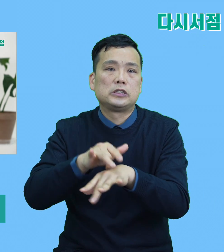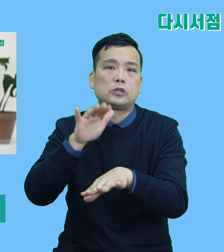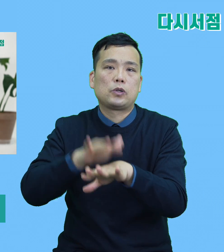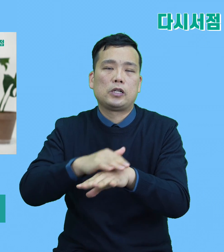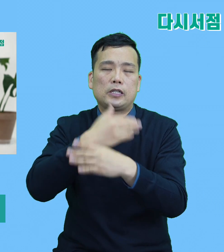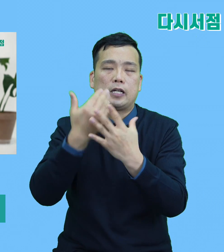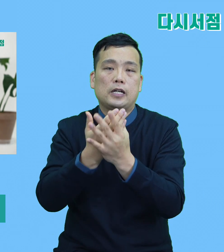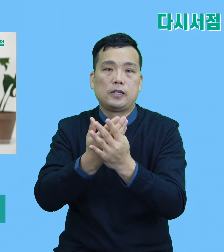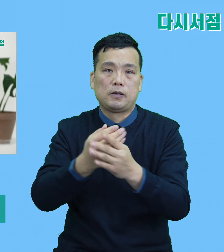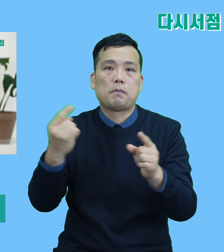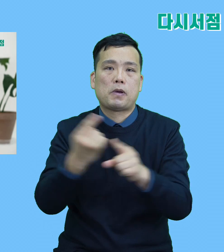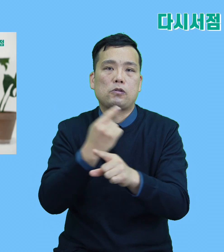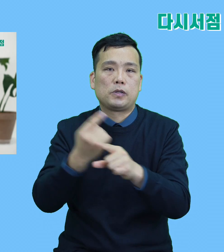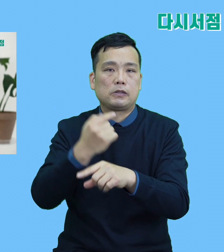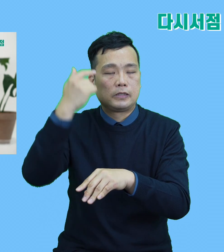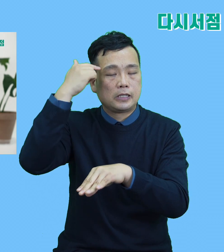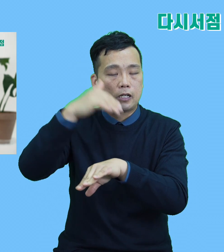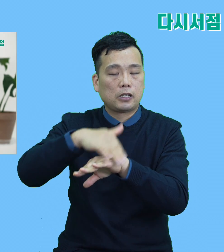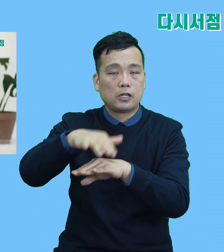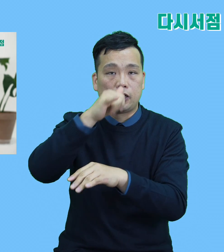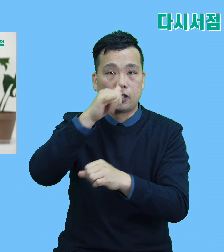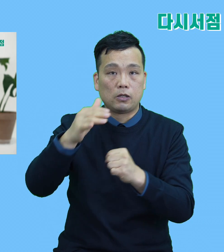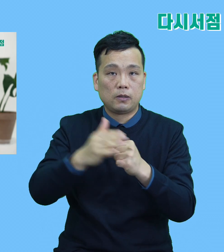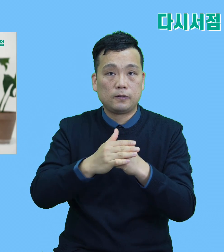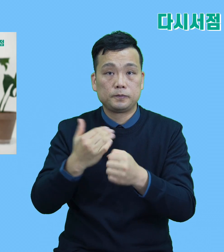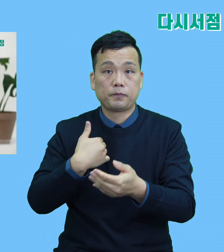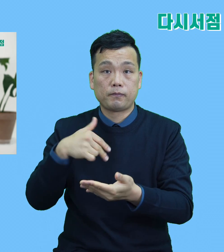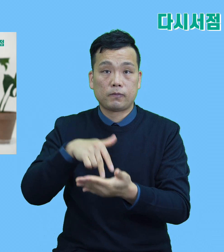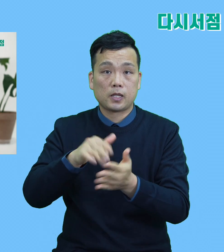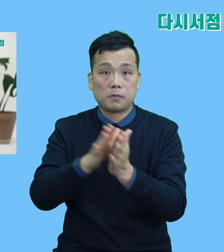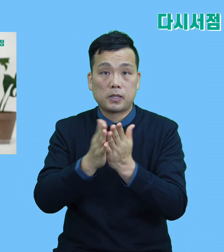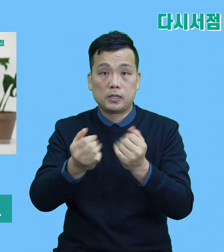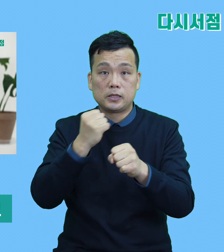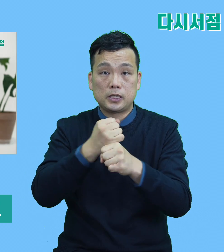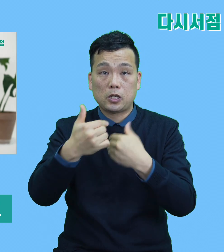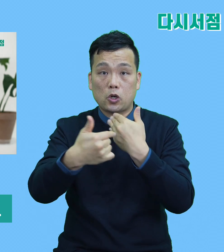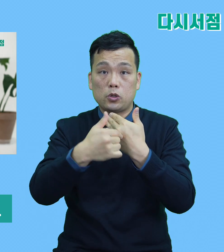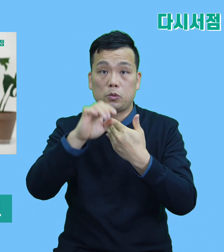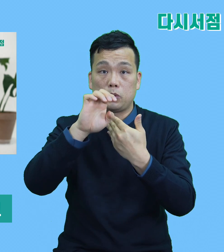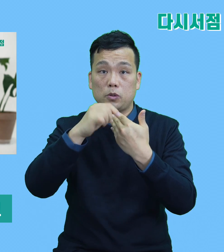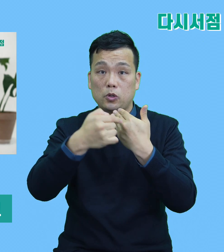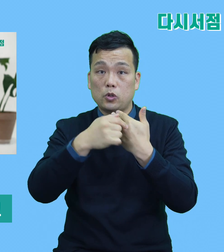해요. 그래서 저희가 만든 표지 중에는